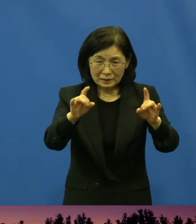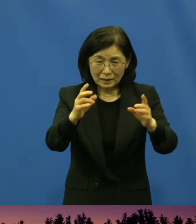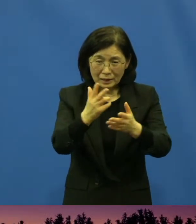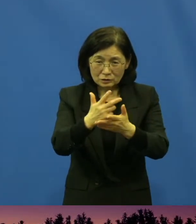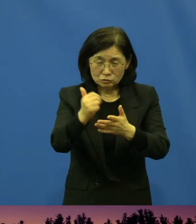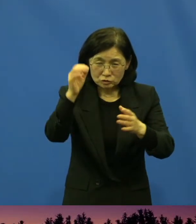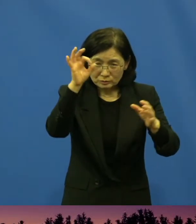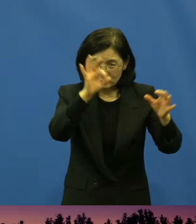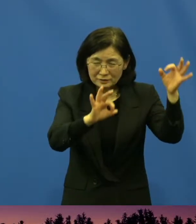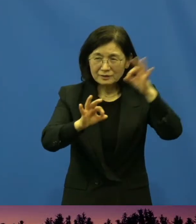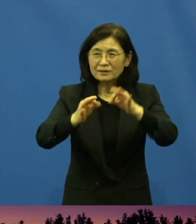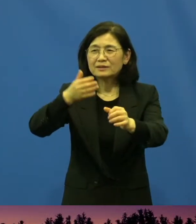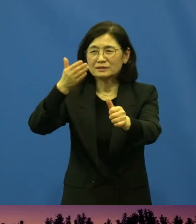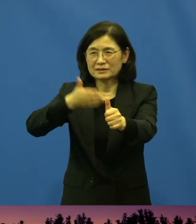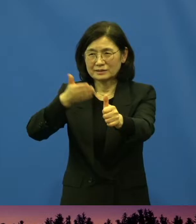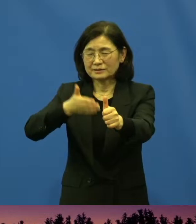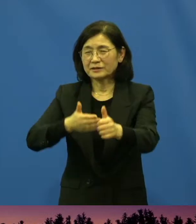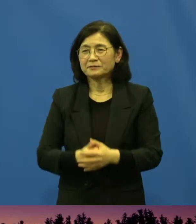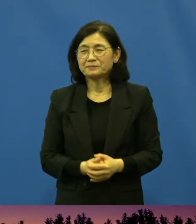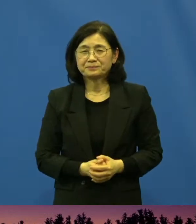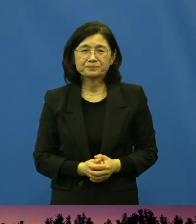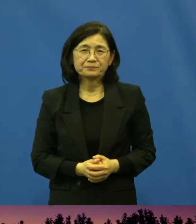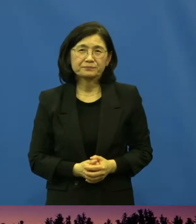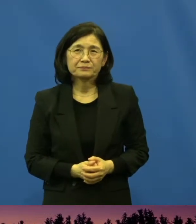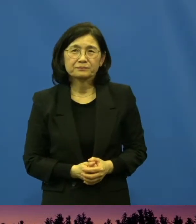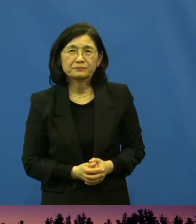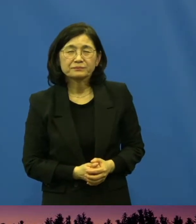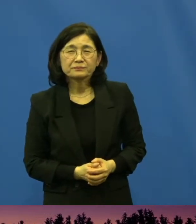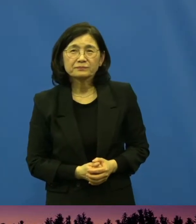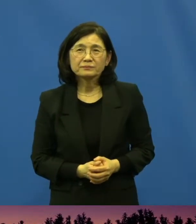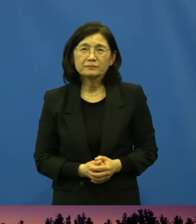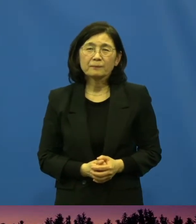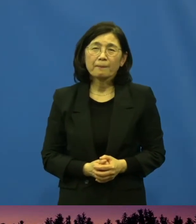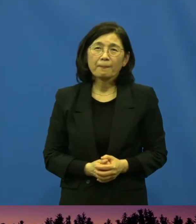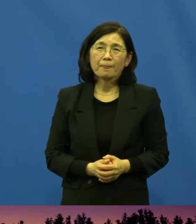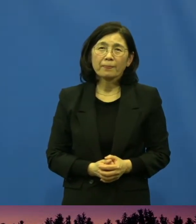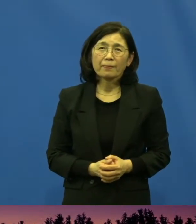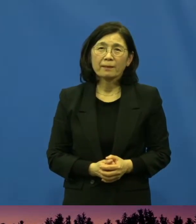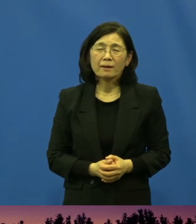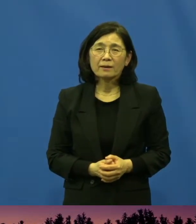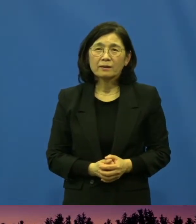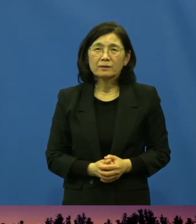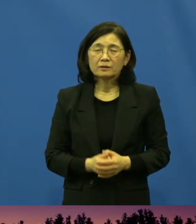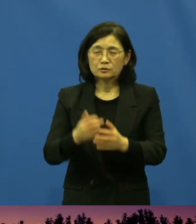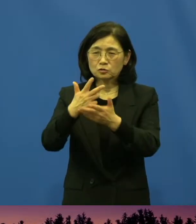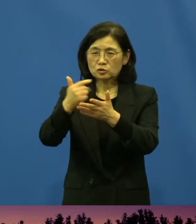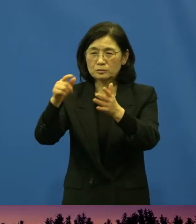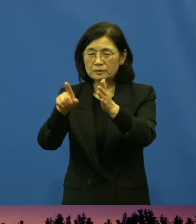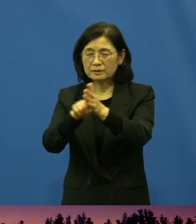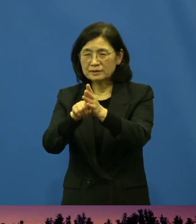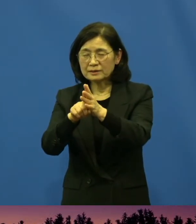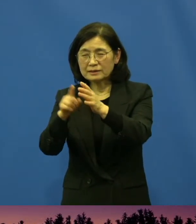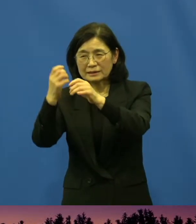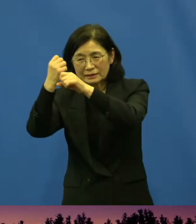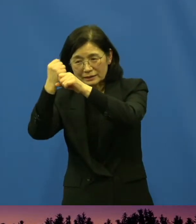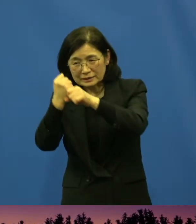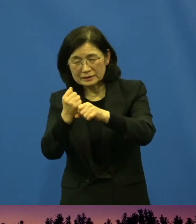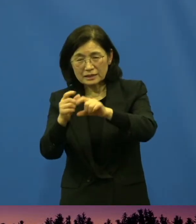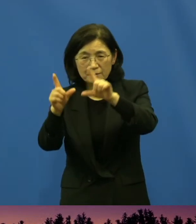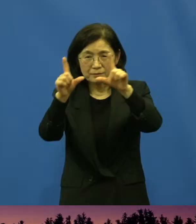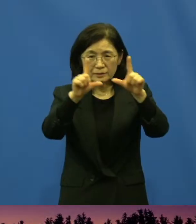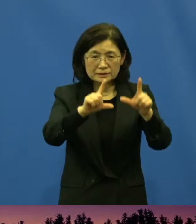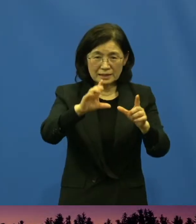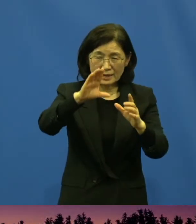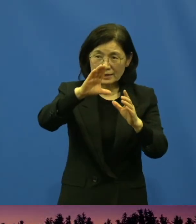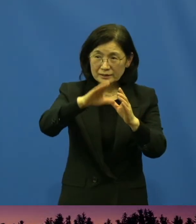그 주님 안에 내가 붙어 있는 삶이고, 그 붙어 있는 삶을 살 때 세월이 흐를수록 나도